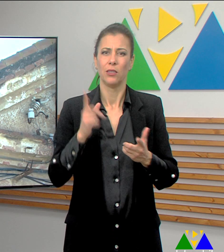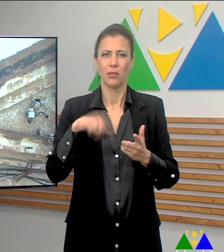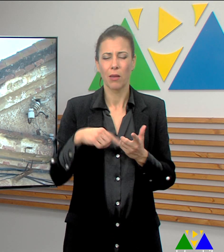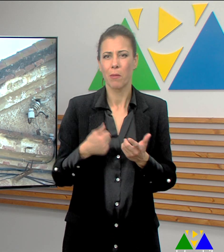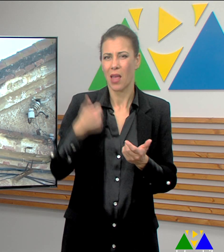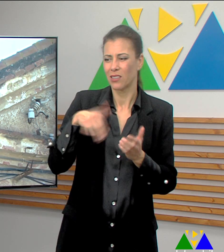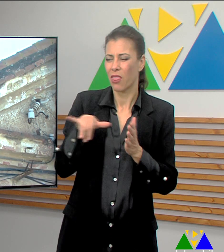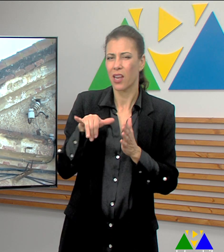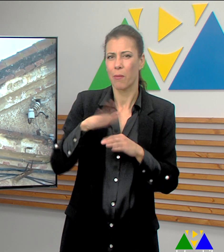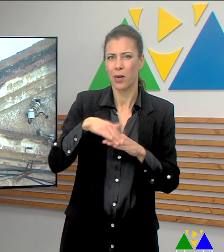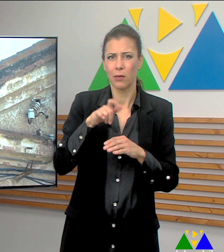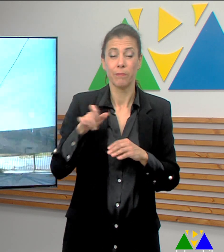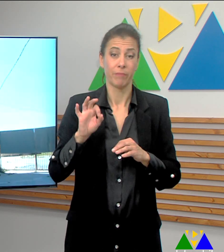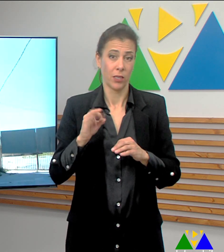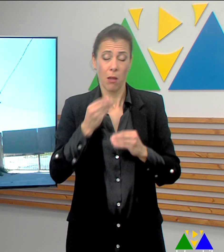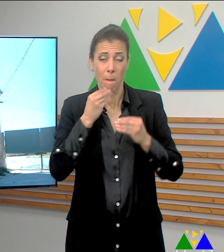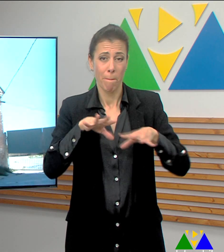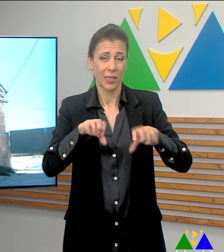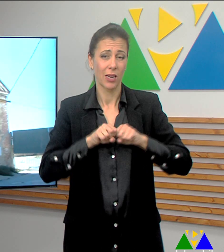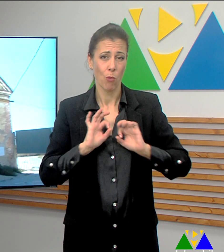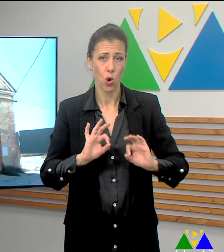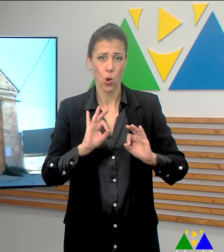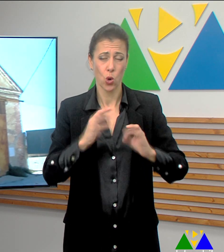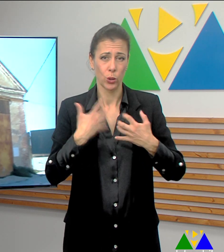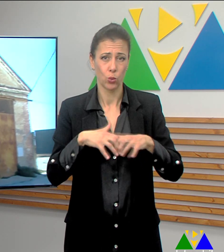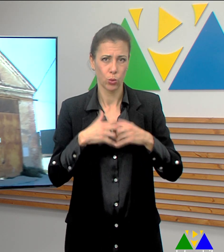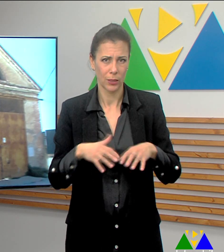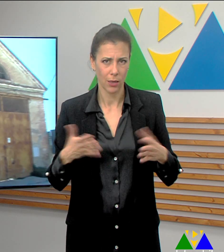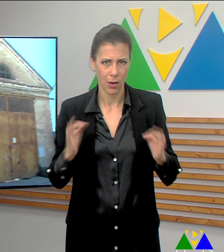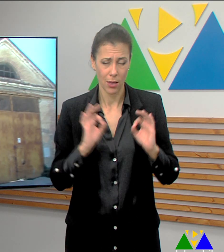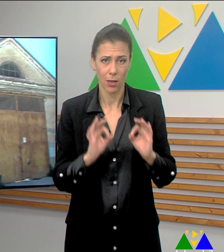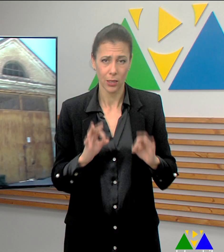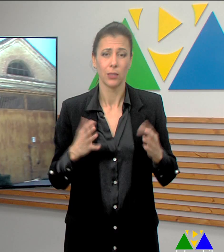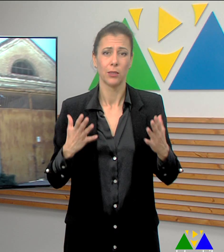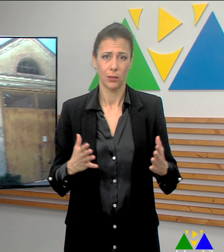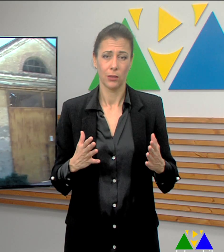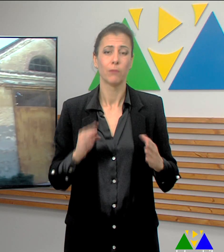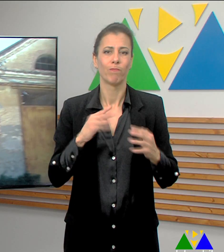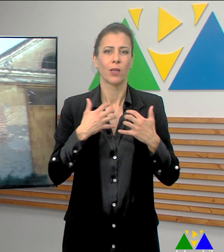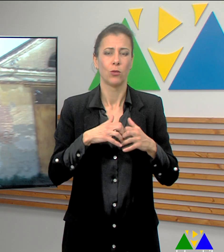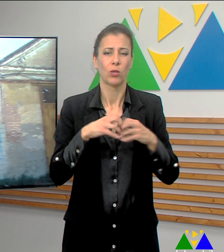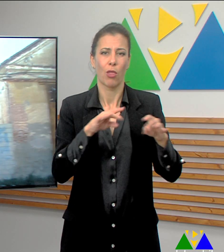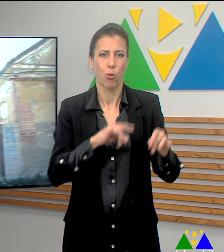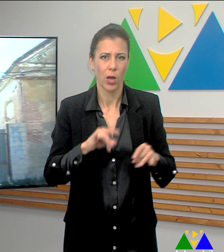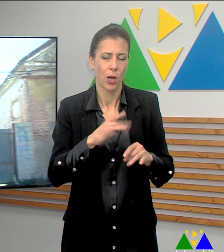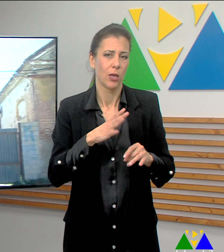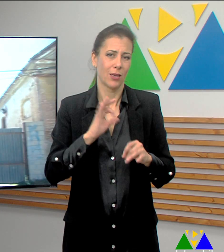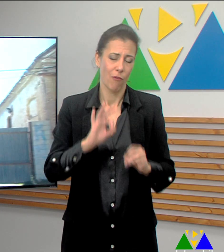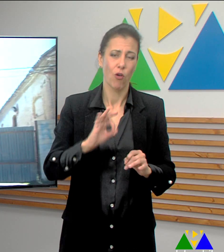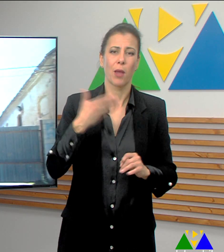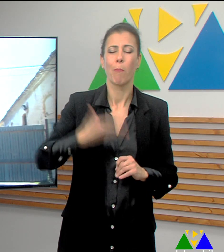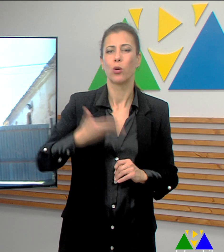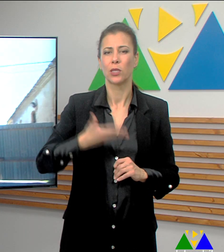a... Esto es patrimonio industrial, es decir, patrimonio de esa industria azucarera que fue tan